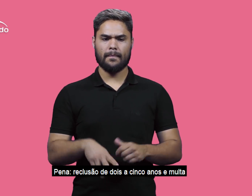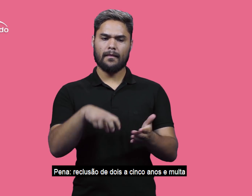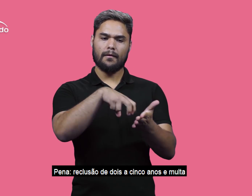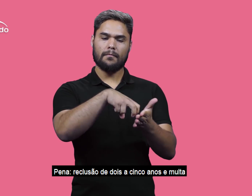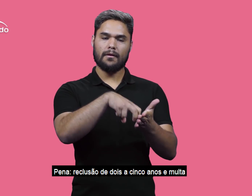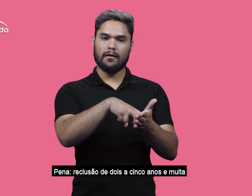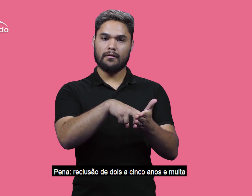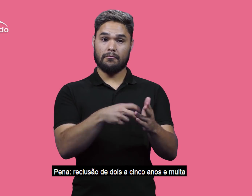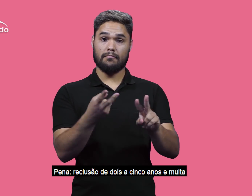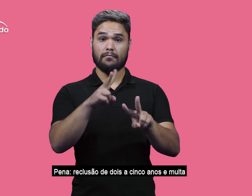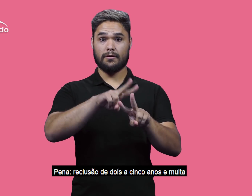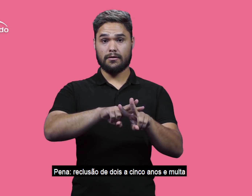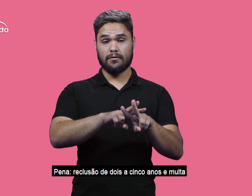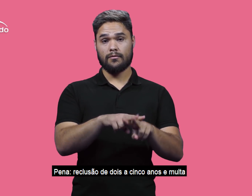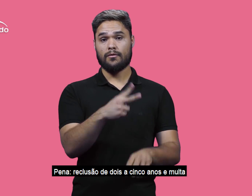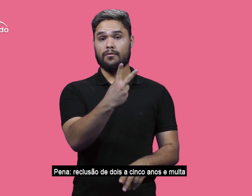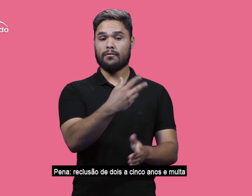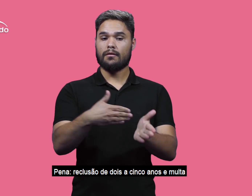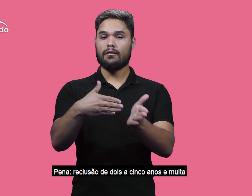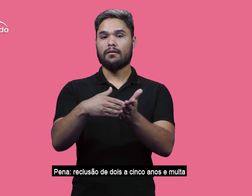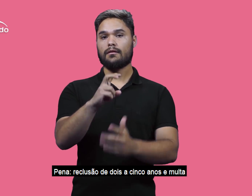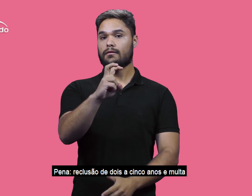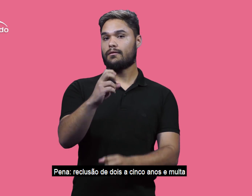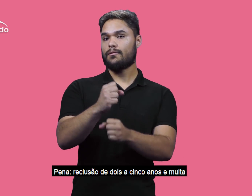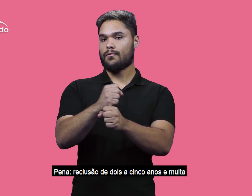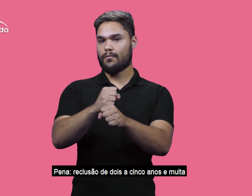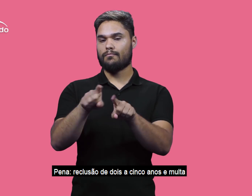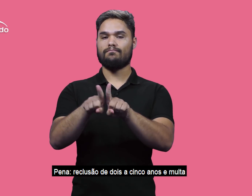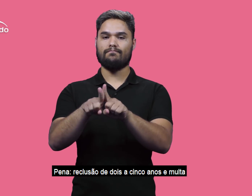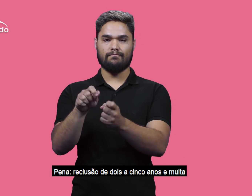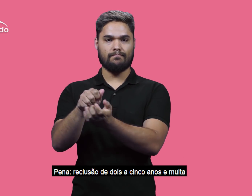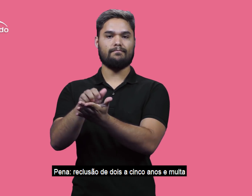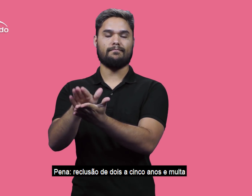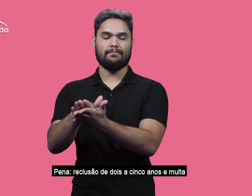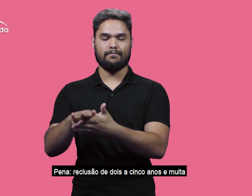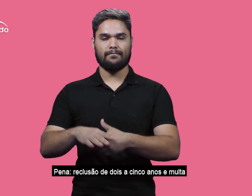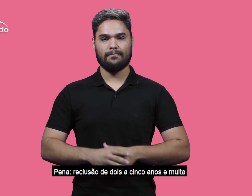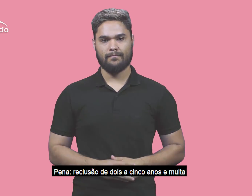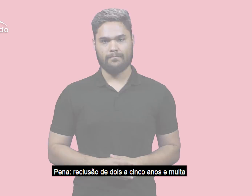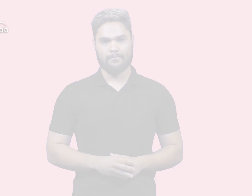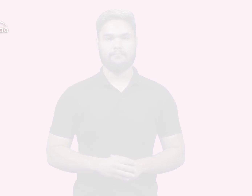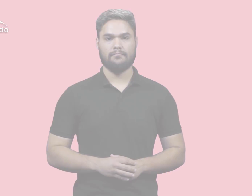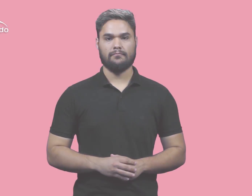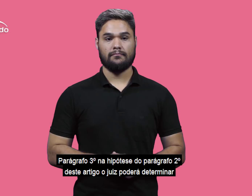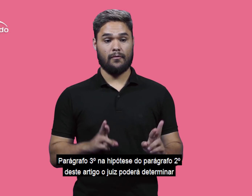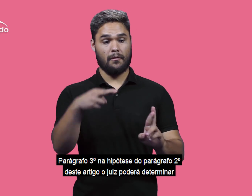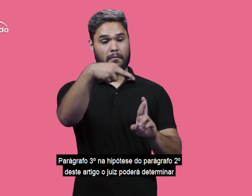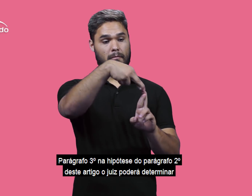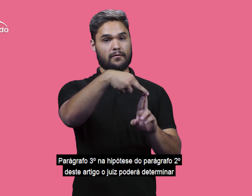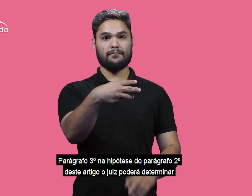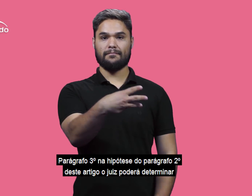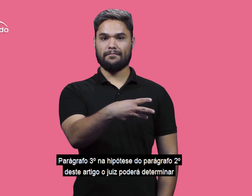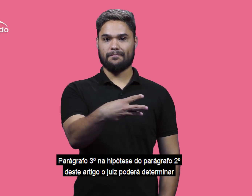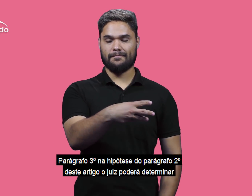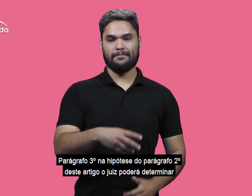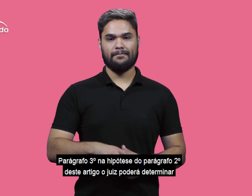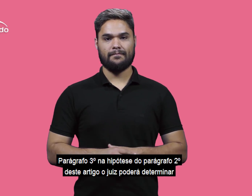de dois a cinco anos e multa parágrafo 3º na hipótese